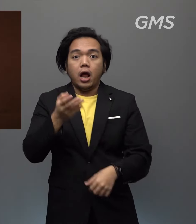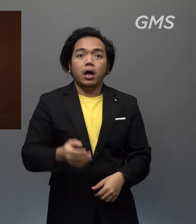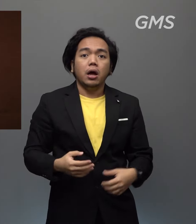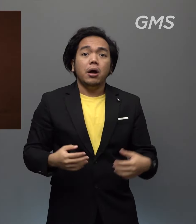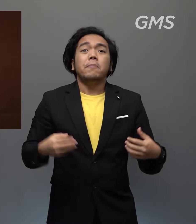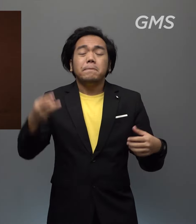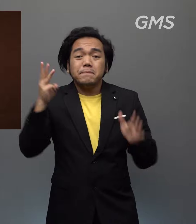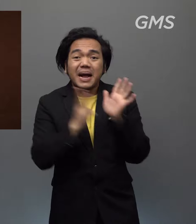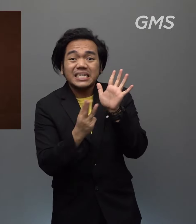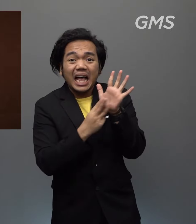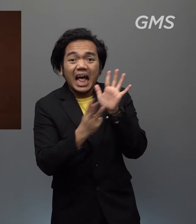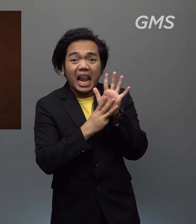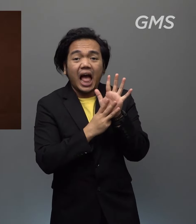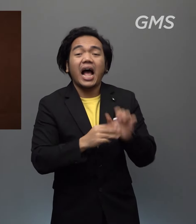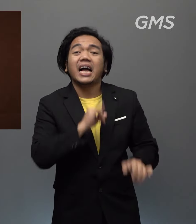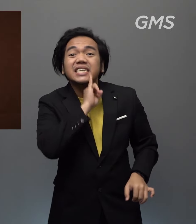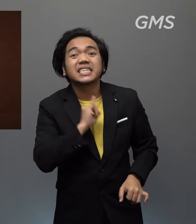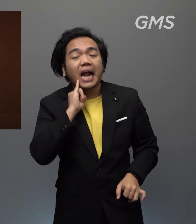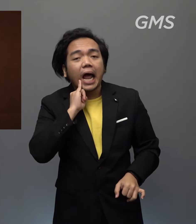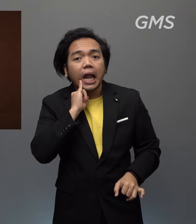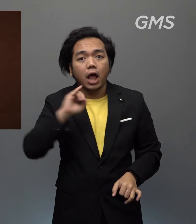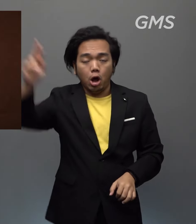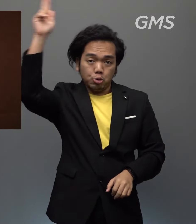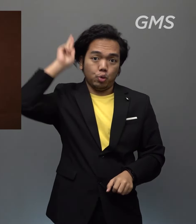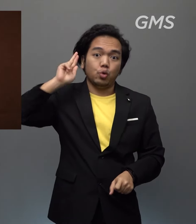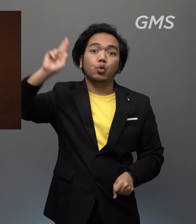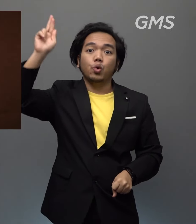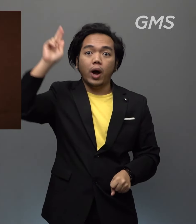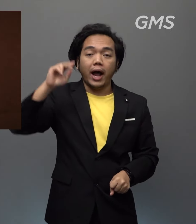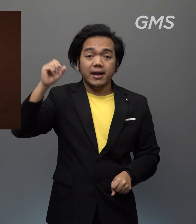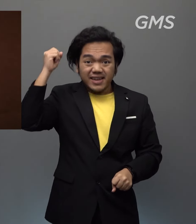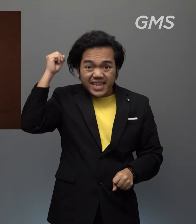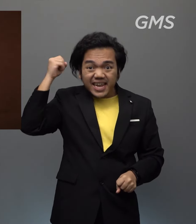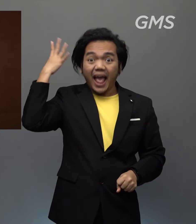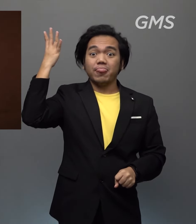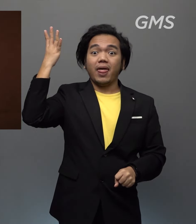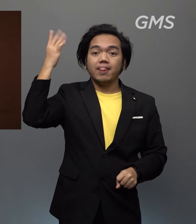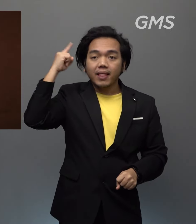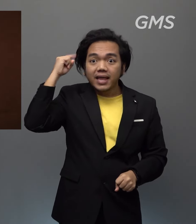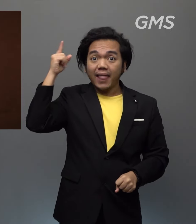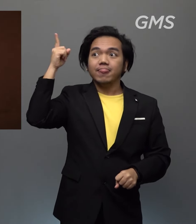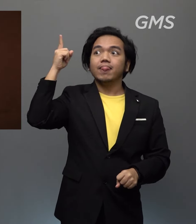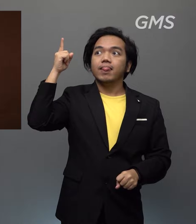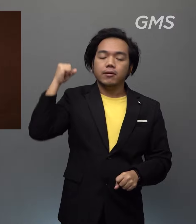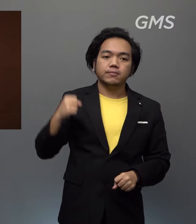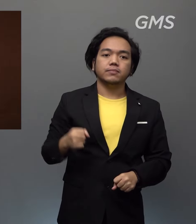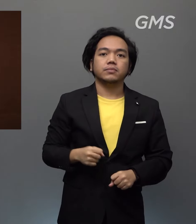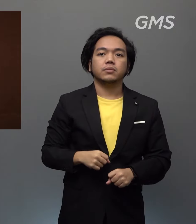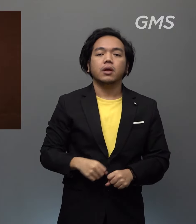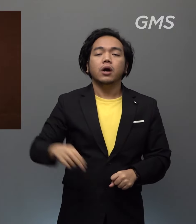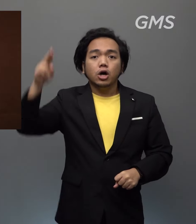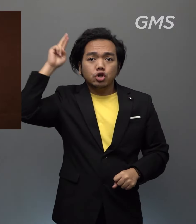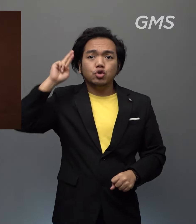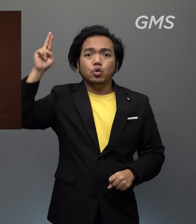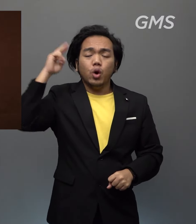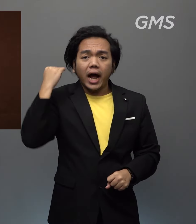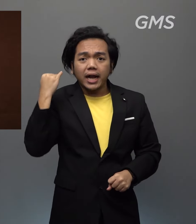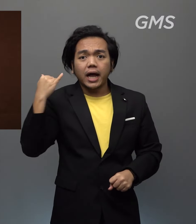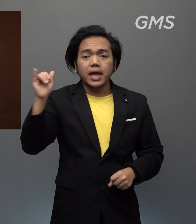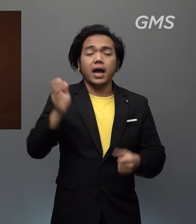Tuhan mengingatkan mereka bahwa Tuhan yang menyertai mereka adalah Allah